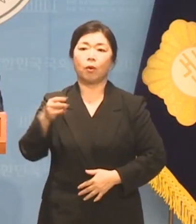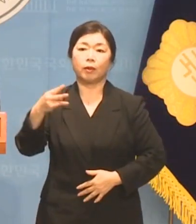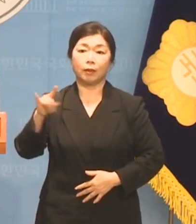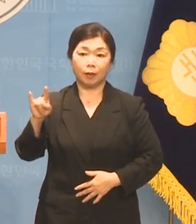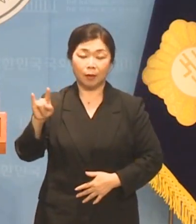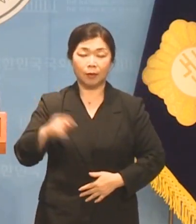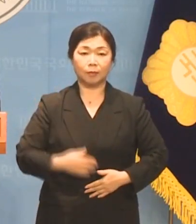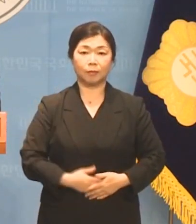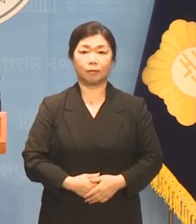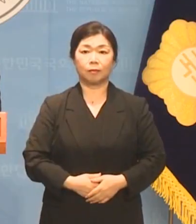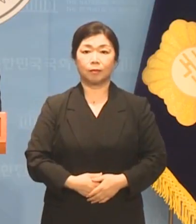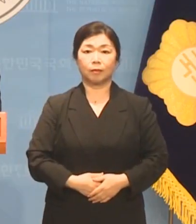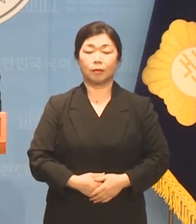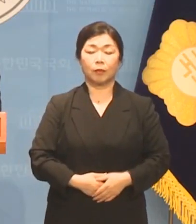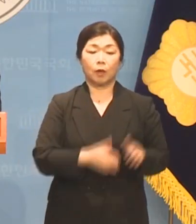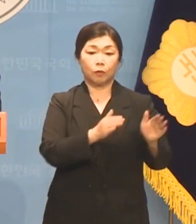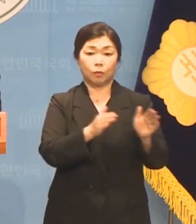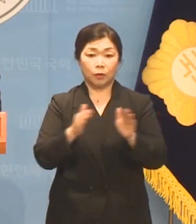그럼